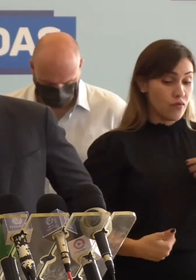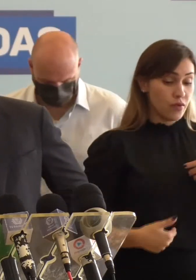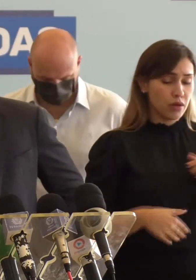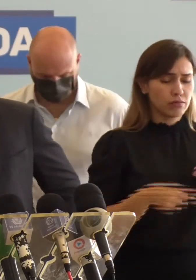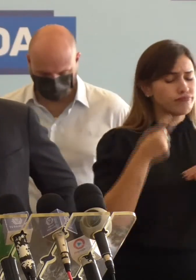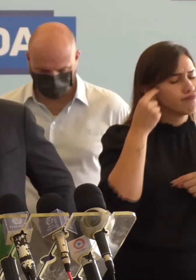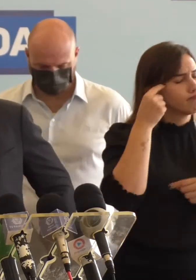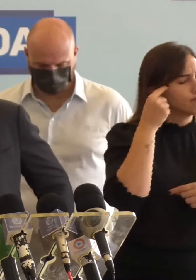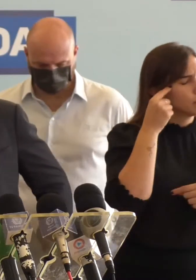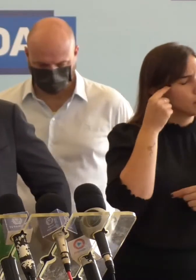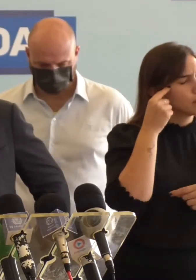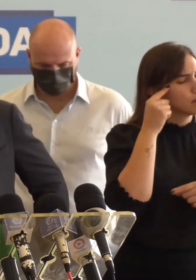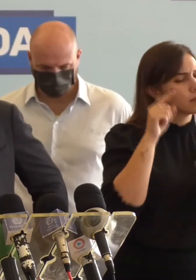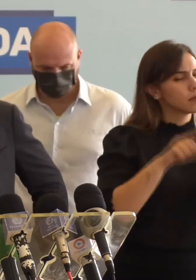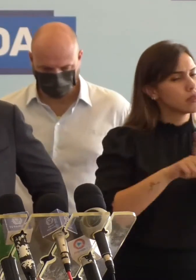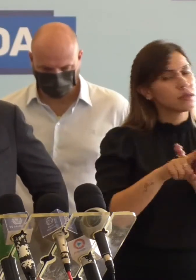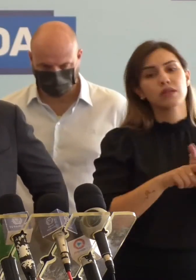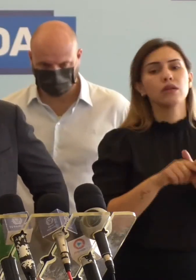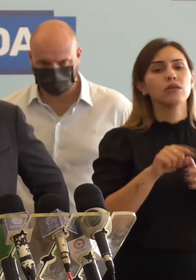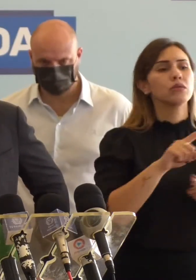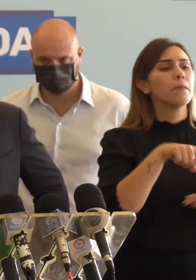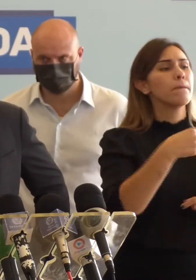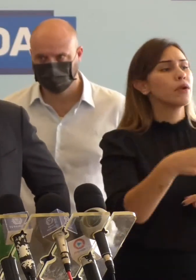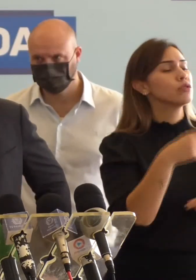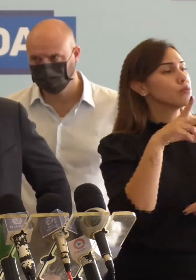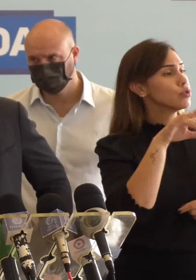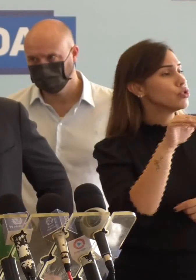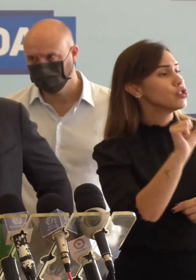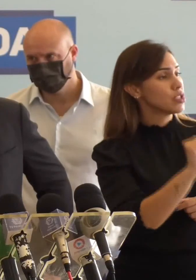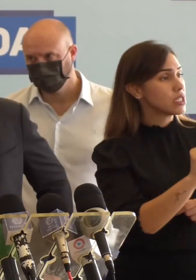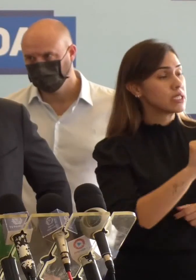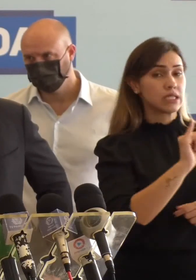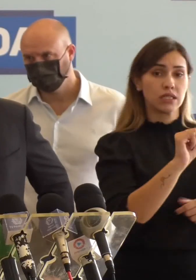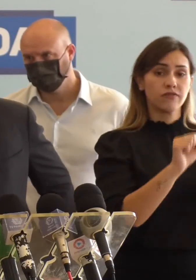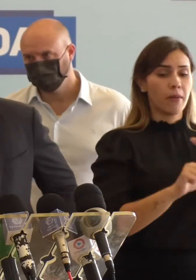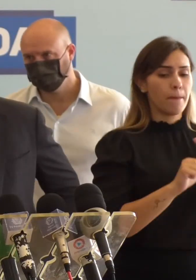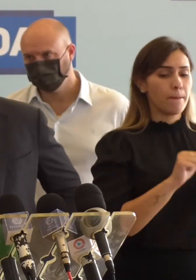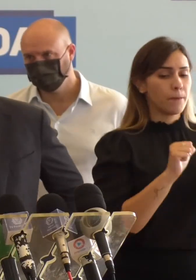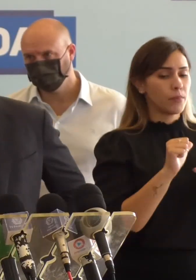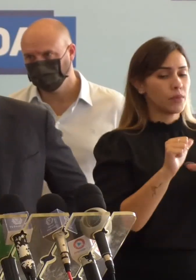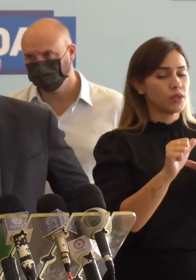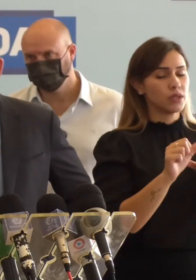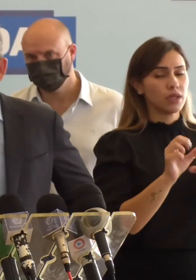dentro dos próximos dias, né, nós teremos uma definição se haverá alguma alteração ou não.